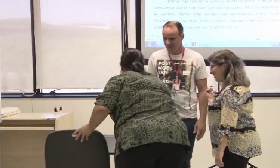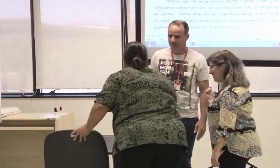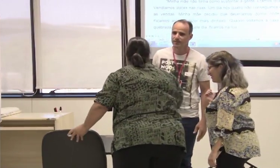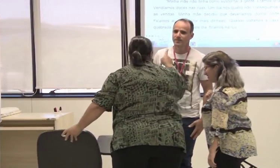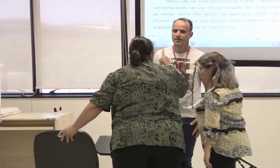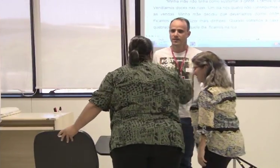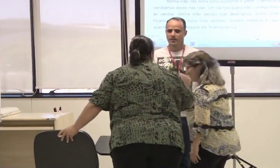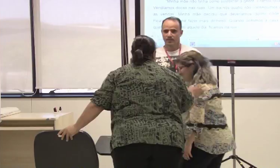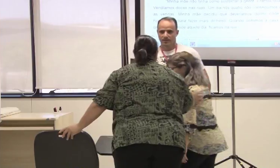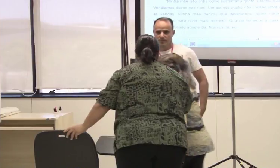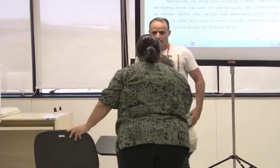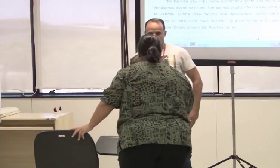Você fica virada pro texto.